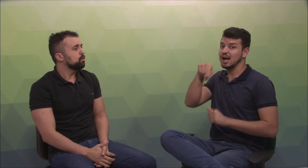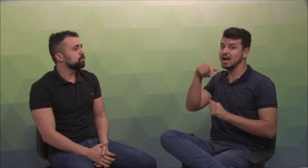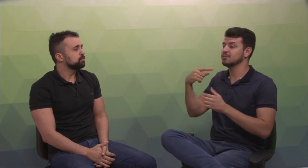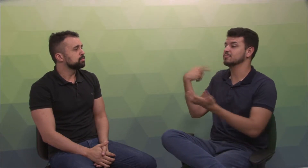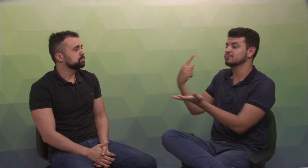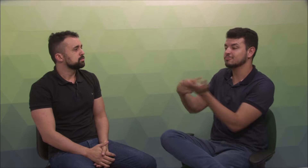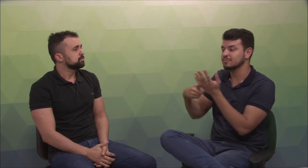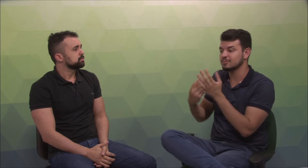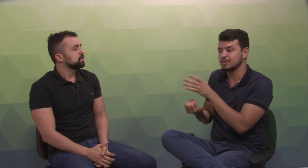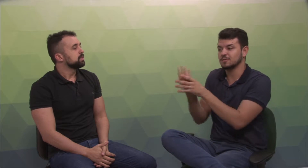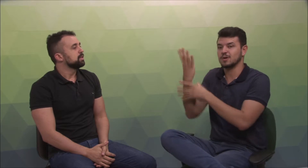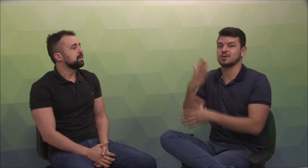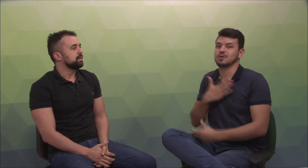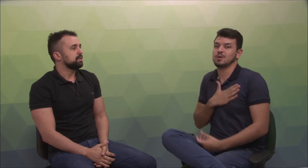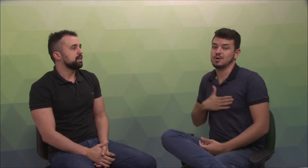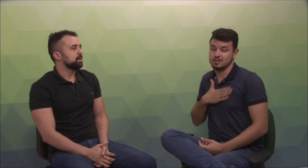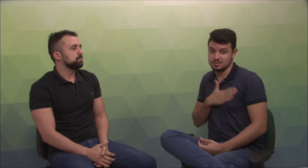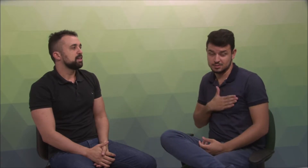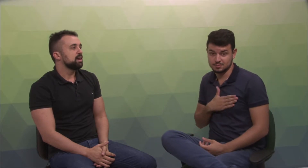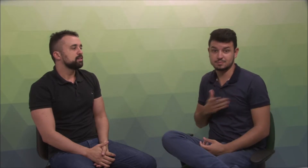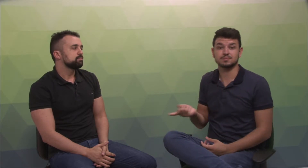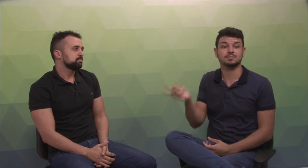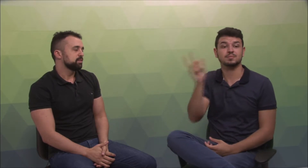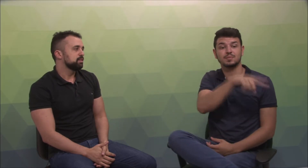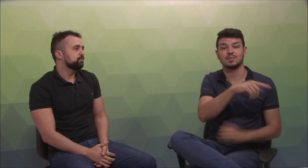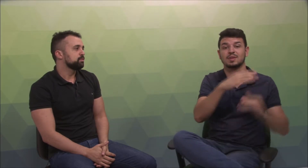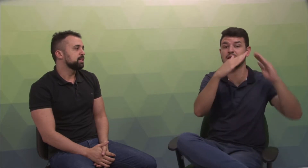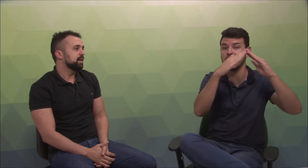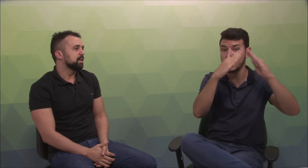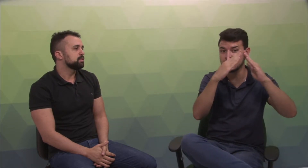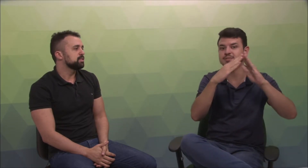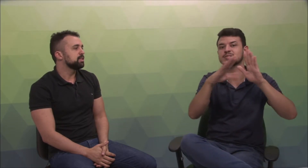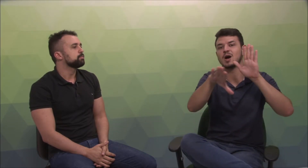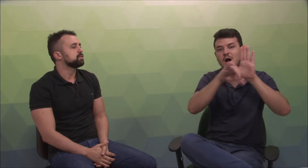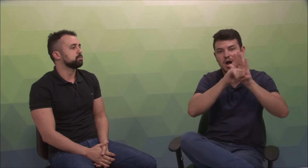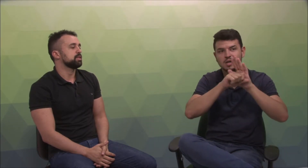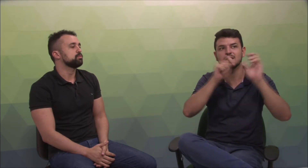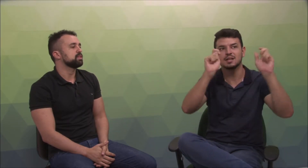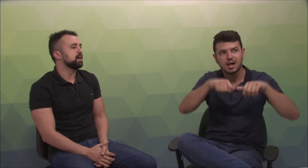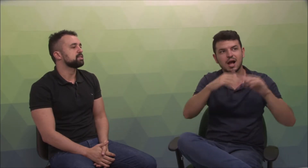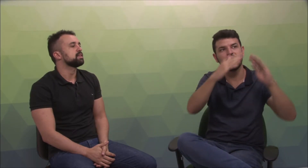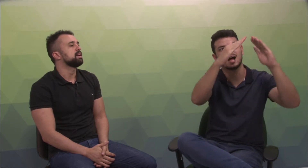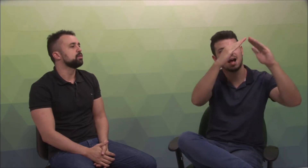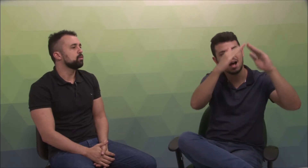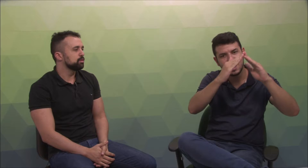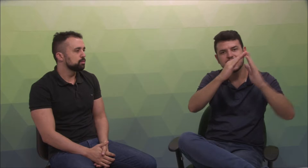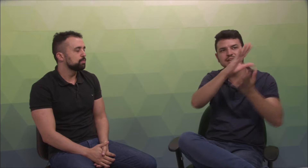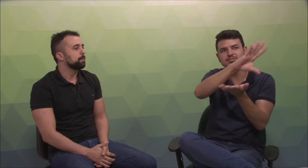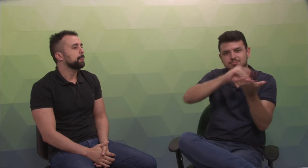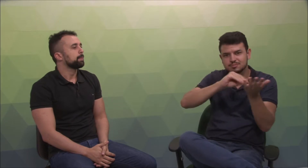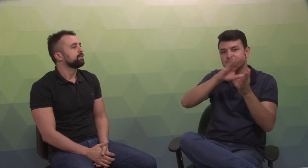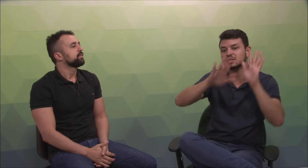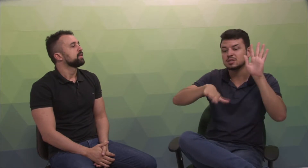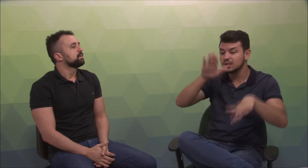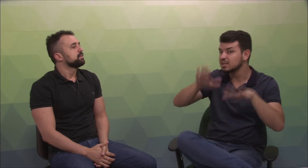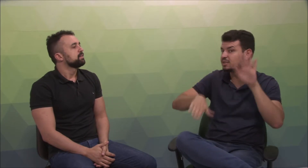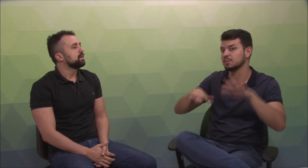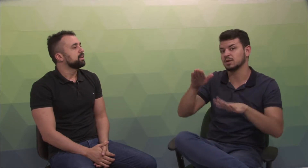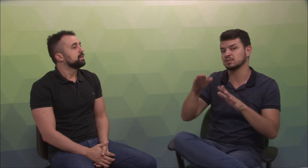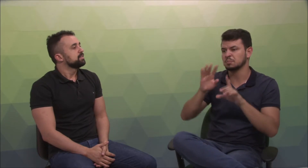icônico, né? Ele é arbitrário, ele foi criado assim. Por exemplo, o sinal de casa é icônico, né? Então,